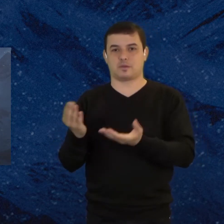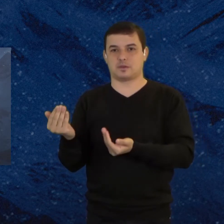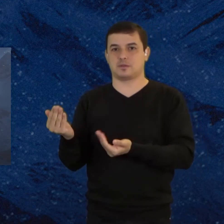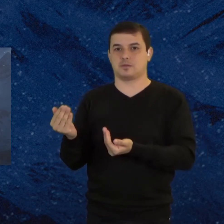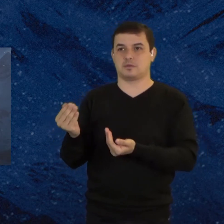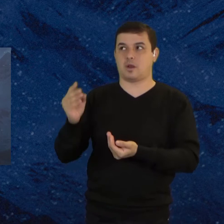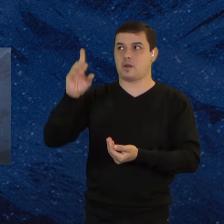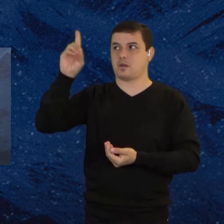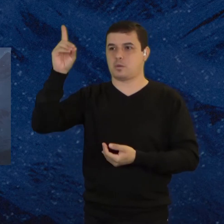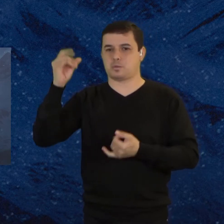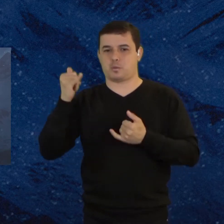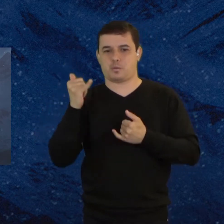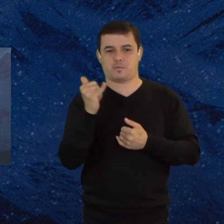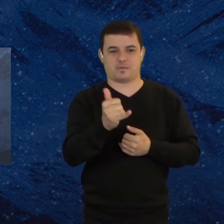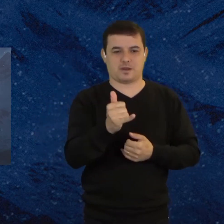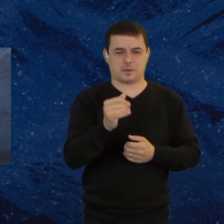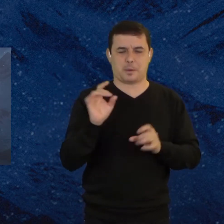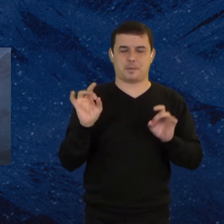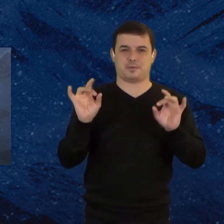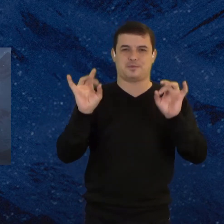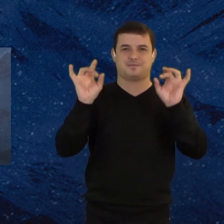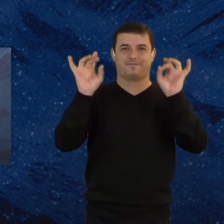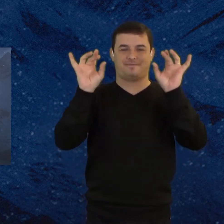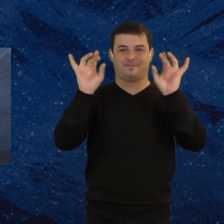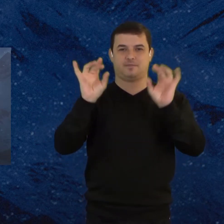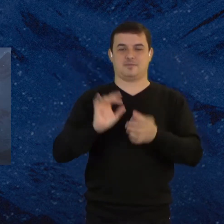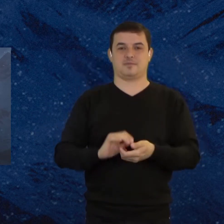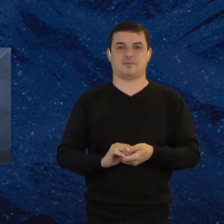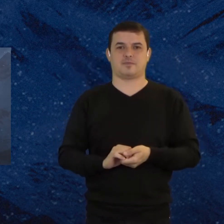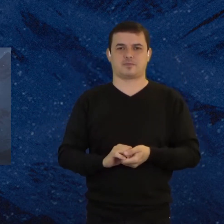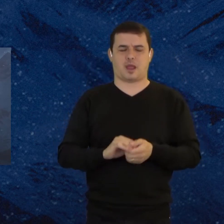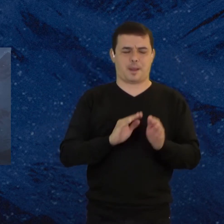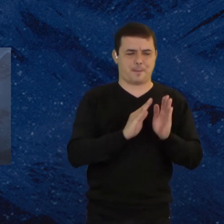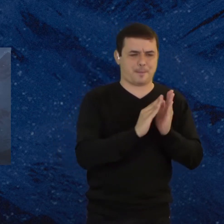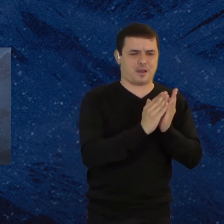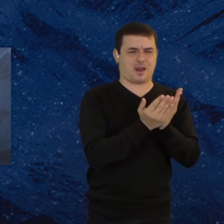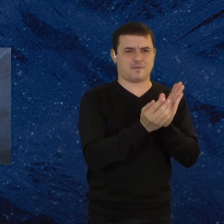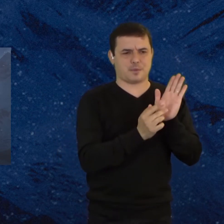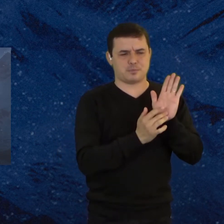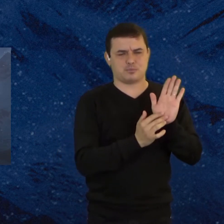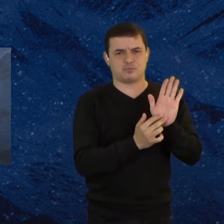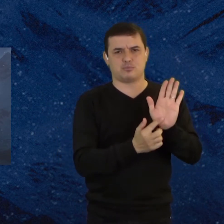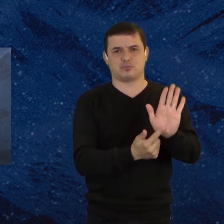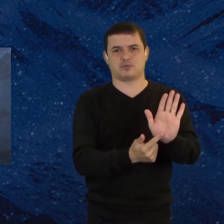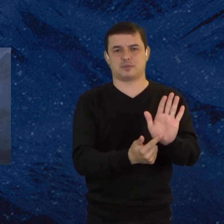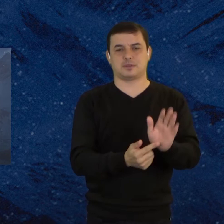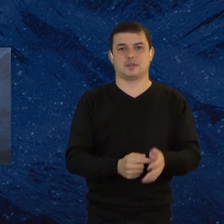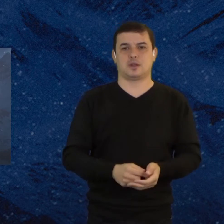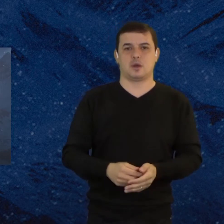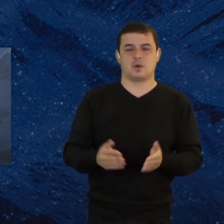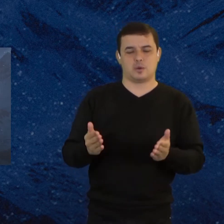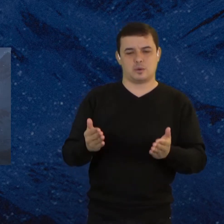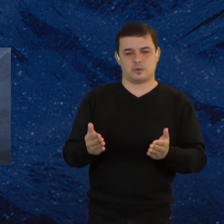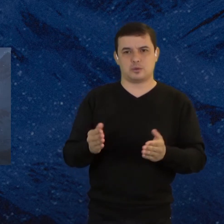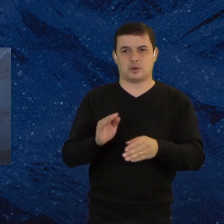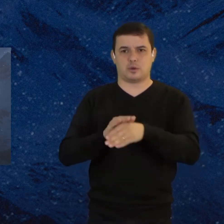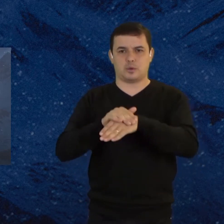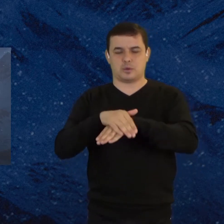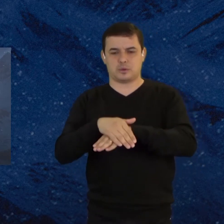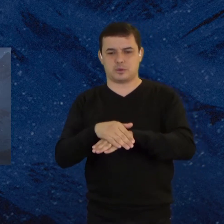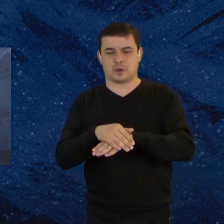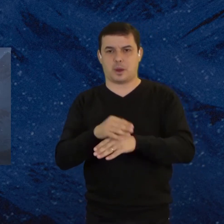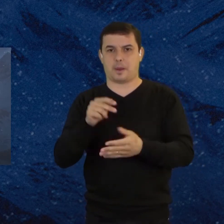com você de uma maneira especial. Cada palavra, começando hoje à noite, amanhã à noite